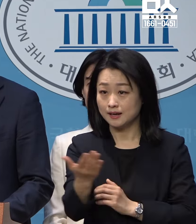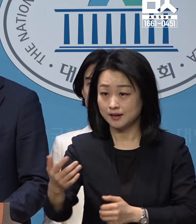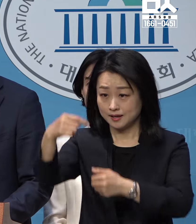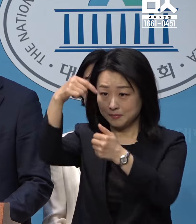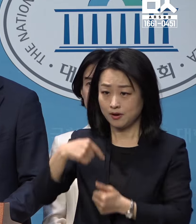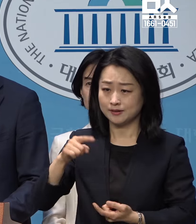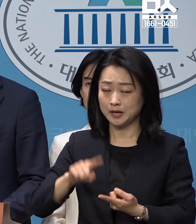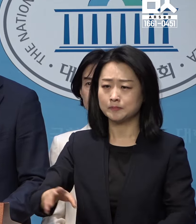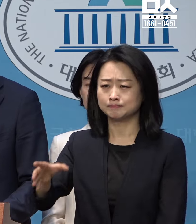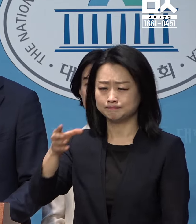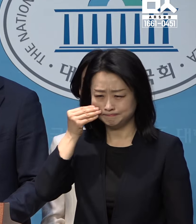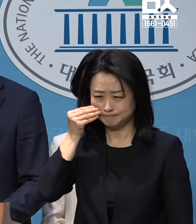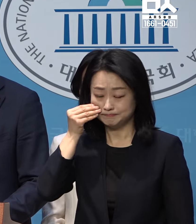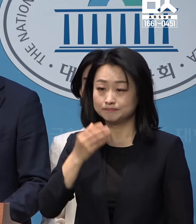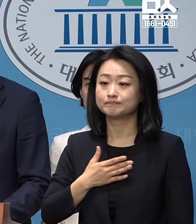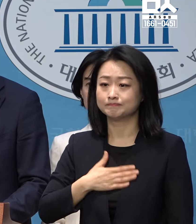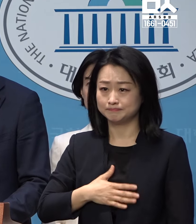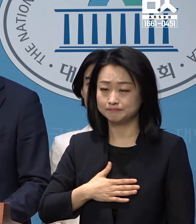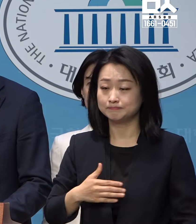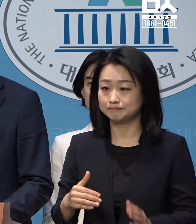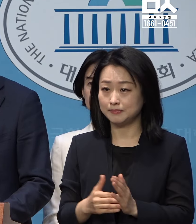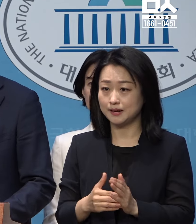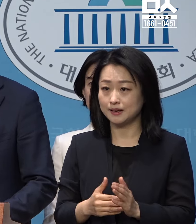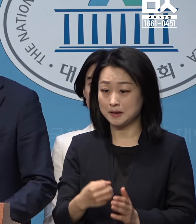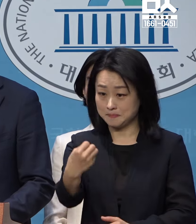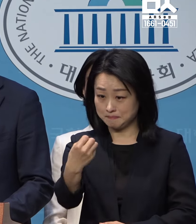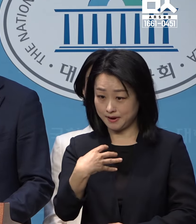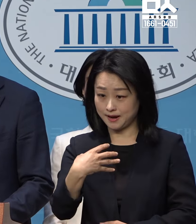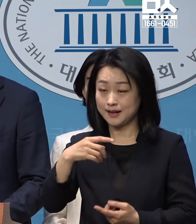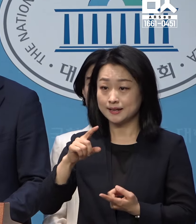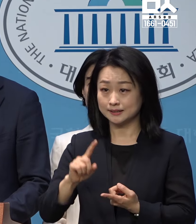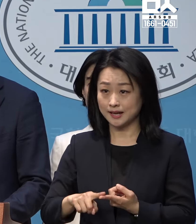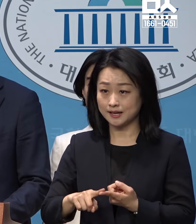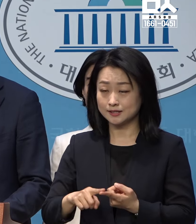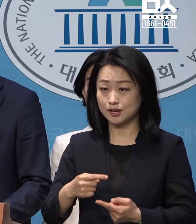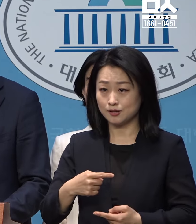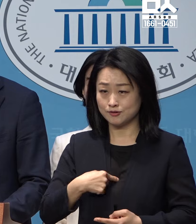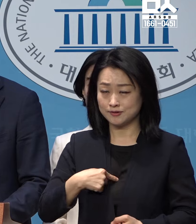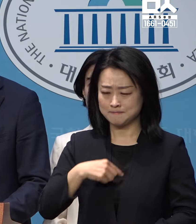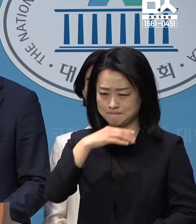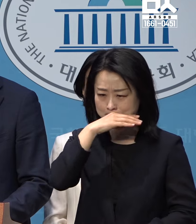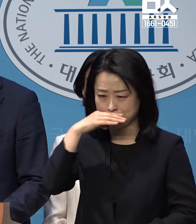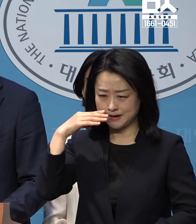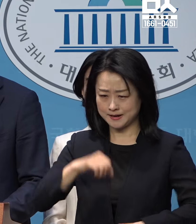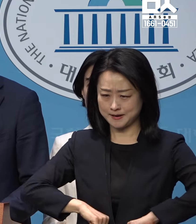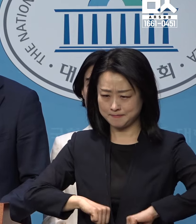따랐습니다. 국민께서 말씀하신 바에 한 뼘도 벗어나지 않겠습니다.